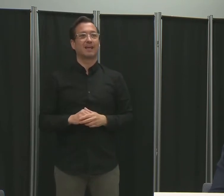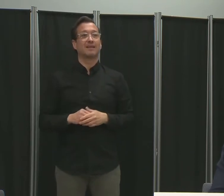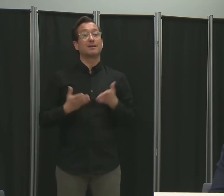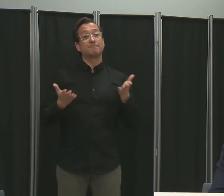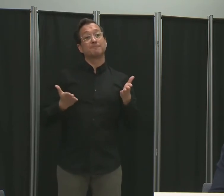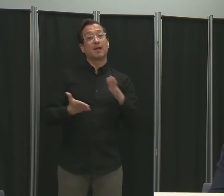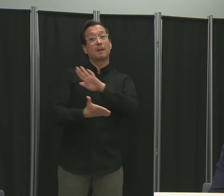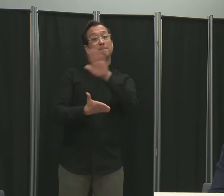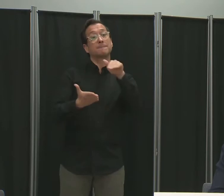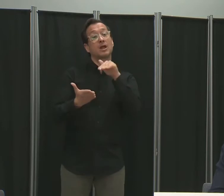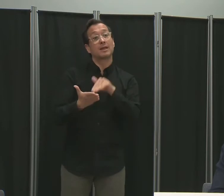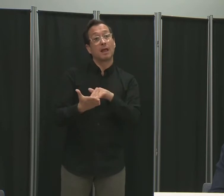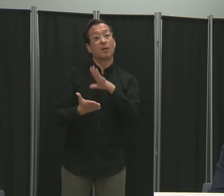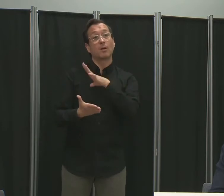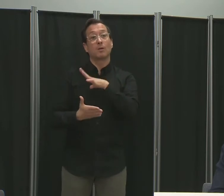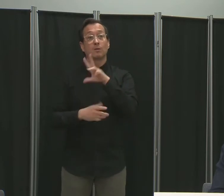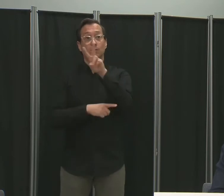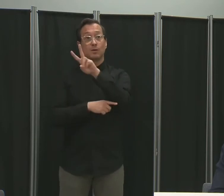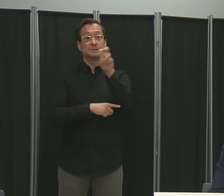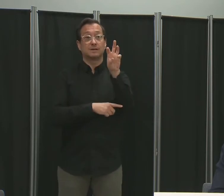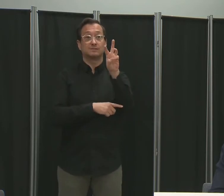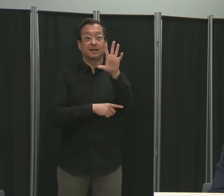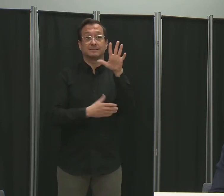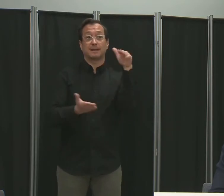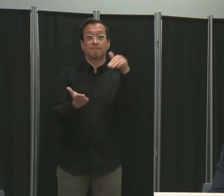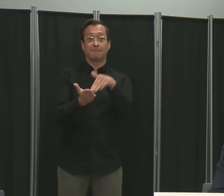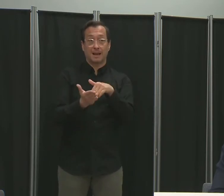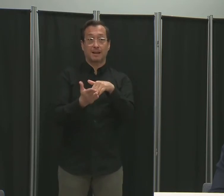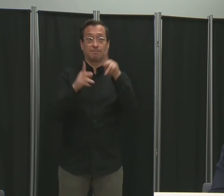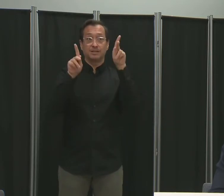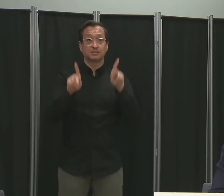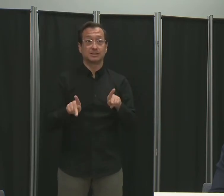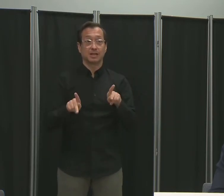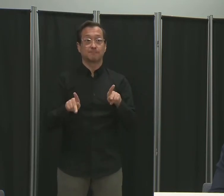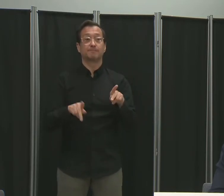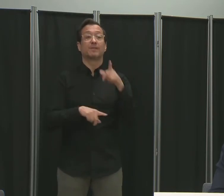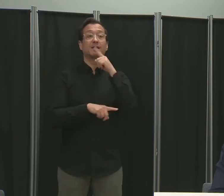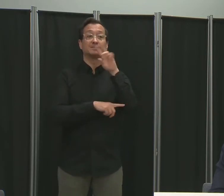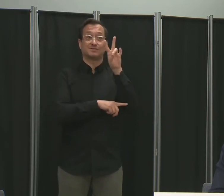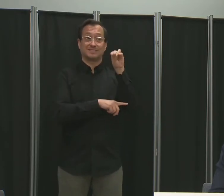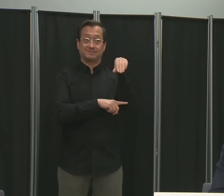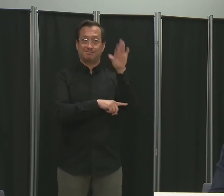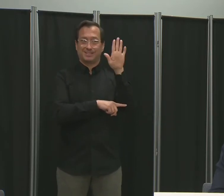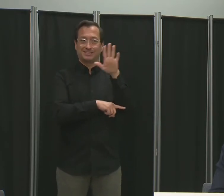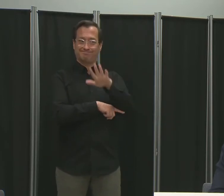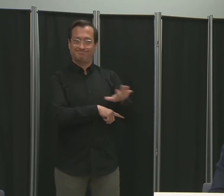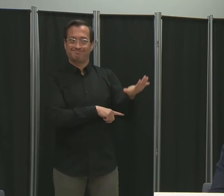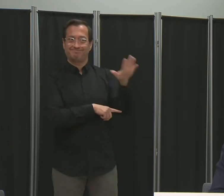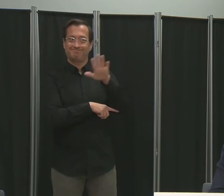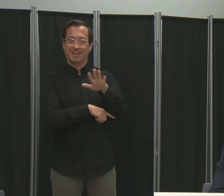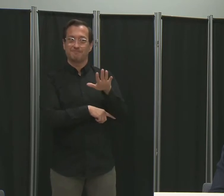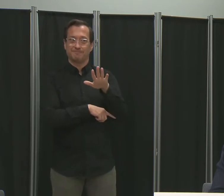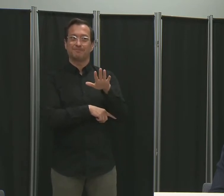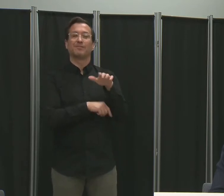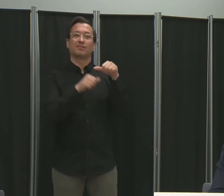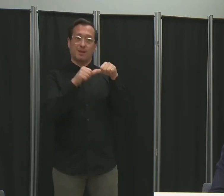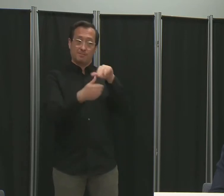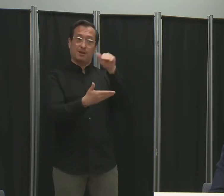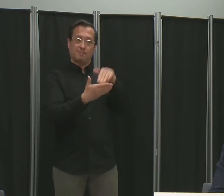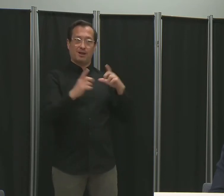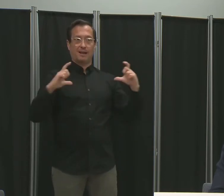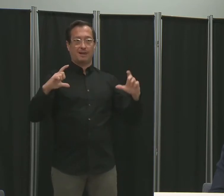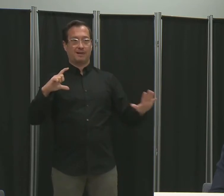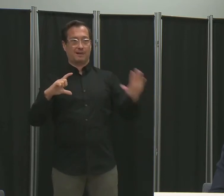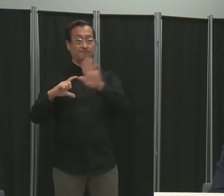compte plus de 265 mille personnes de plus de 70 ans des personnes dont le tiers vivent